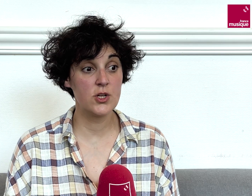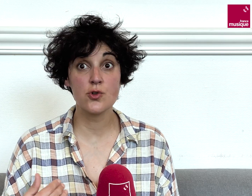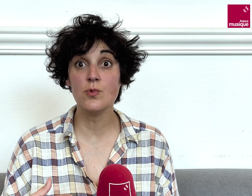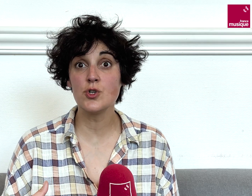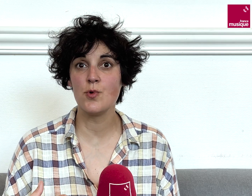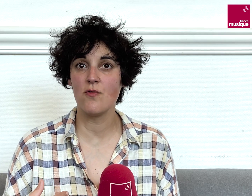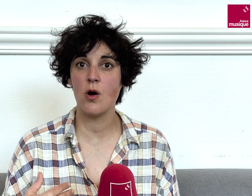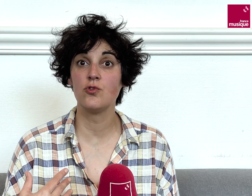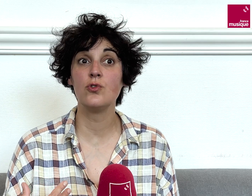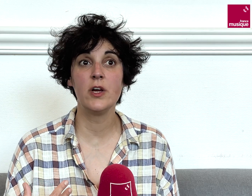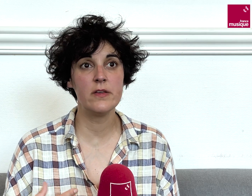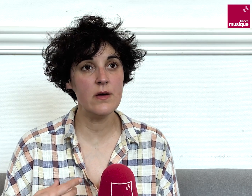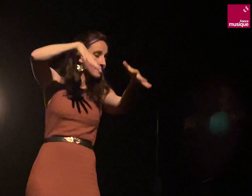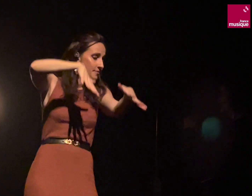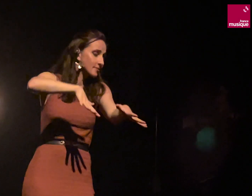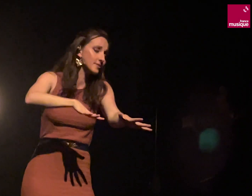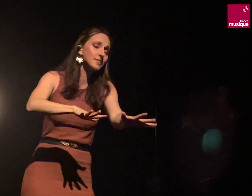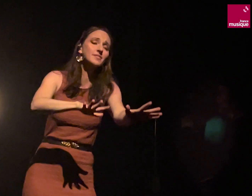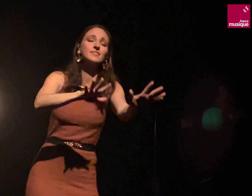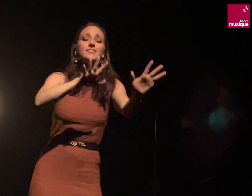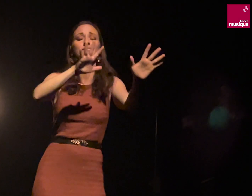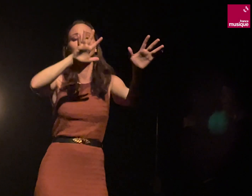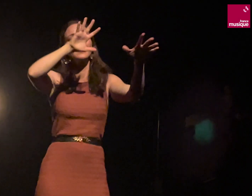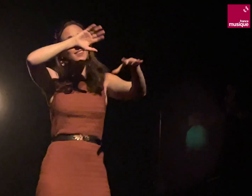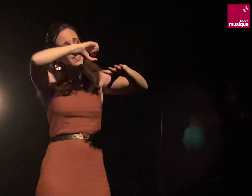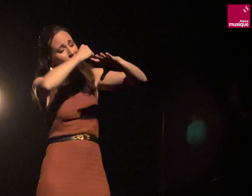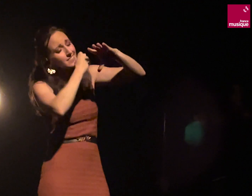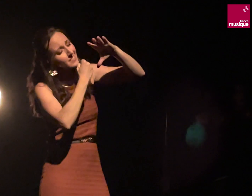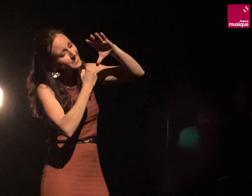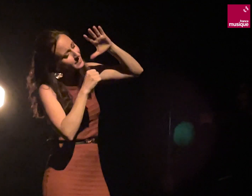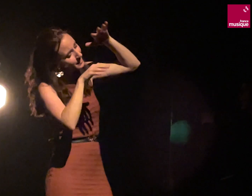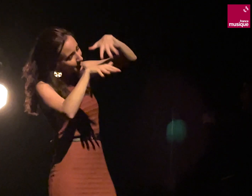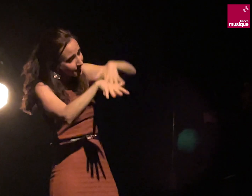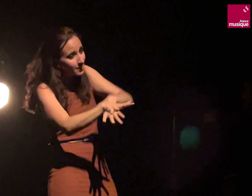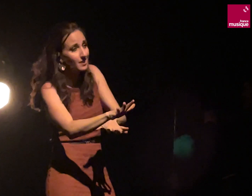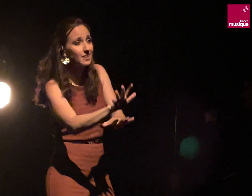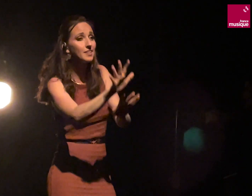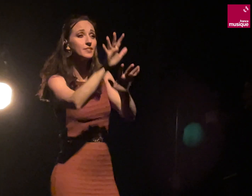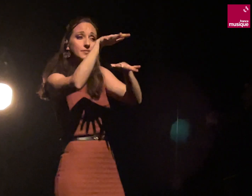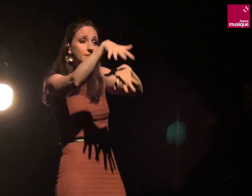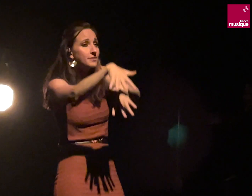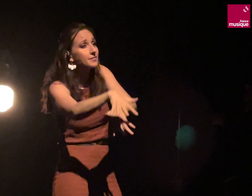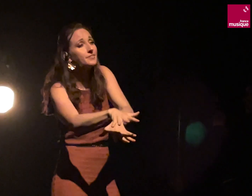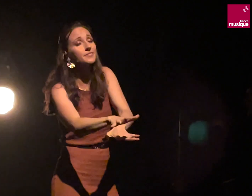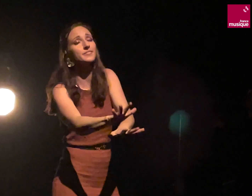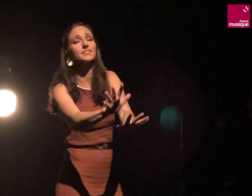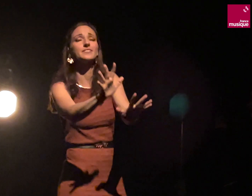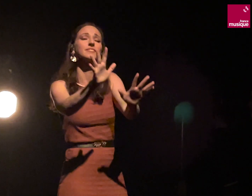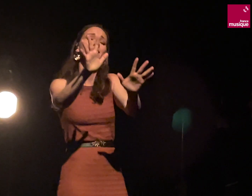les jeux de mots que je peux avoir ou de sonorité. Elles ont une vraie carte blanche sur leur façon d'interpréter les morceaux. Et on fait forcément une infidélité quand on